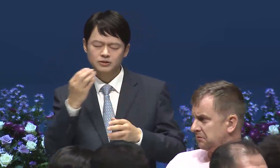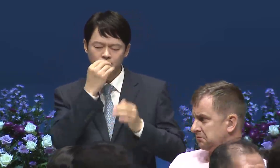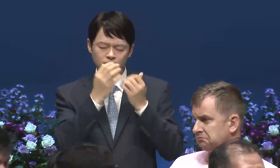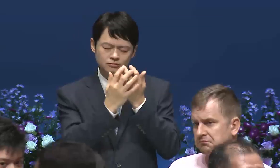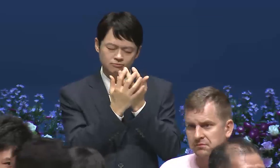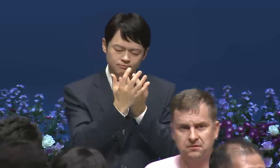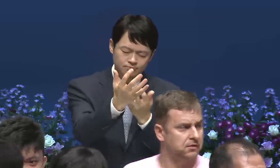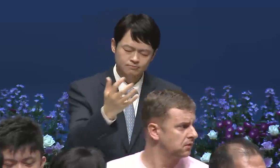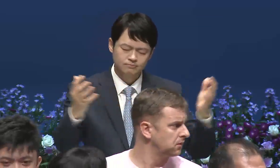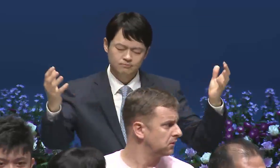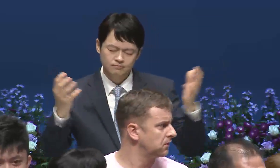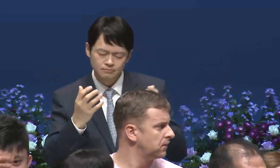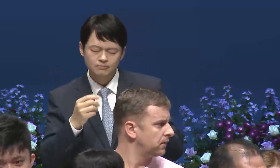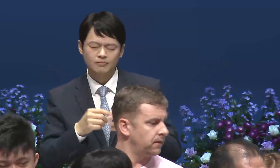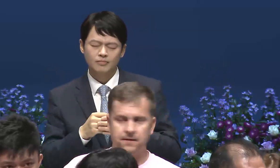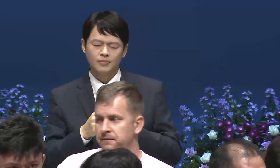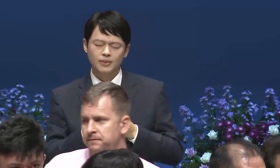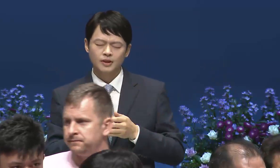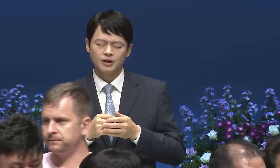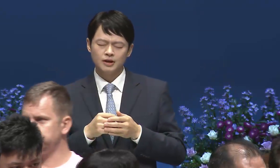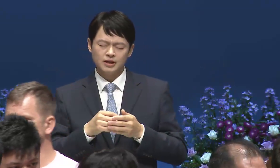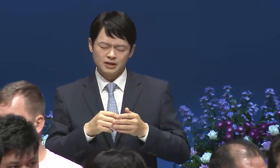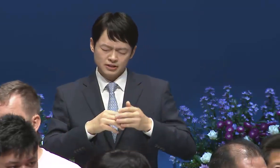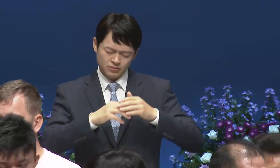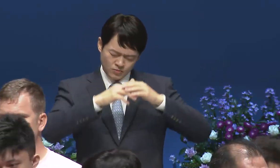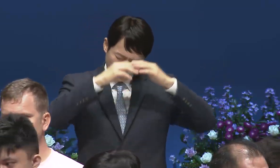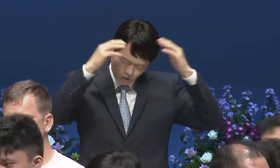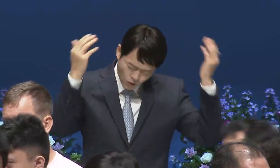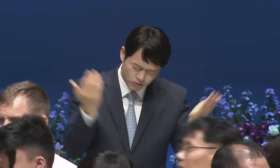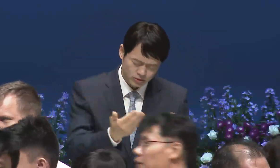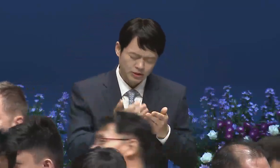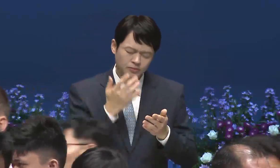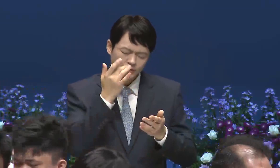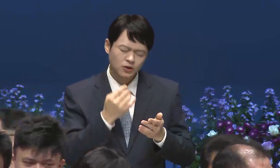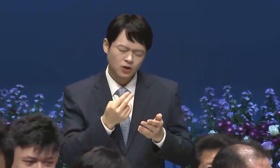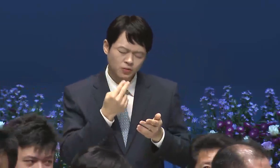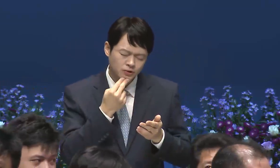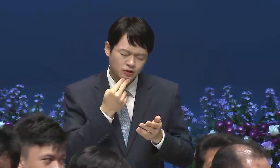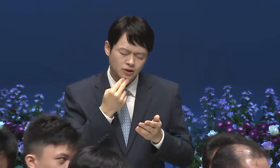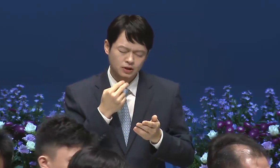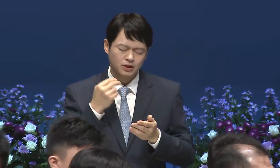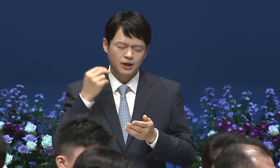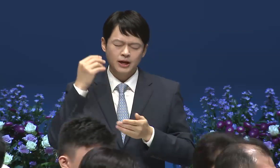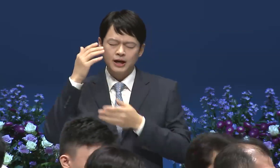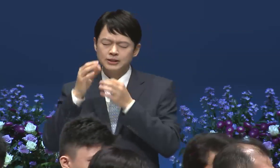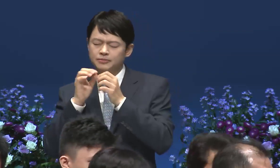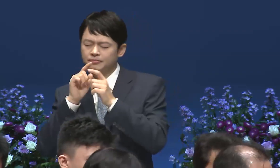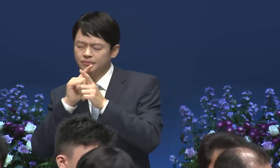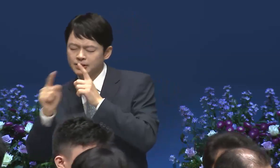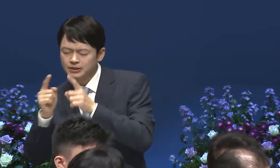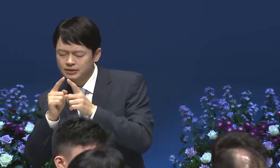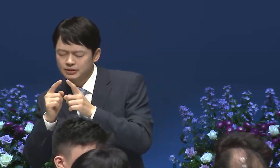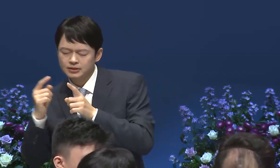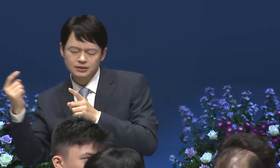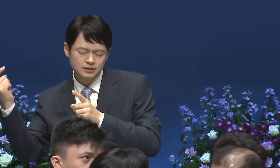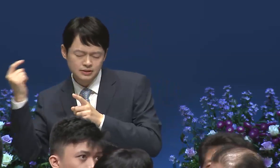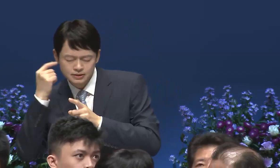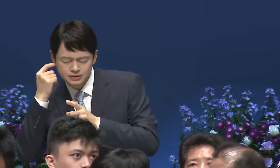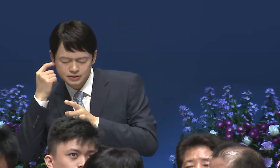예원 농인교회 모든 성도님들, 농인 성도님들을 모두가 한 분도 빠짐없이